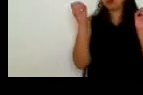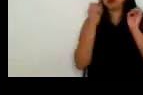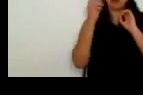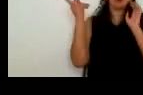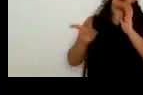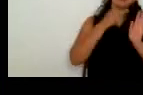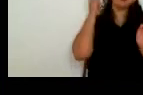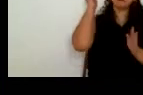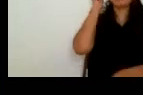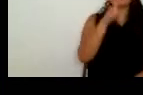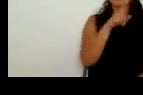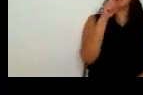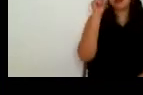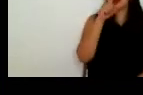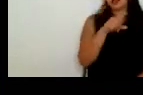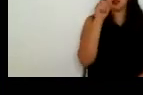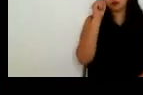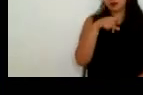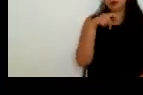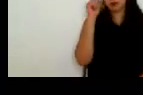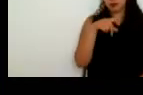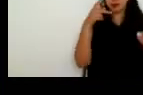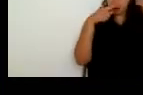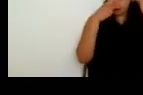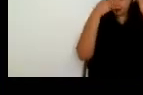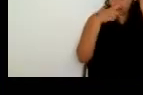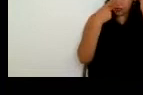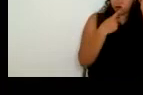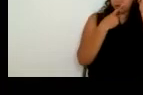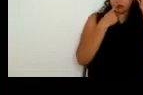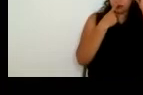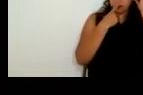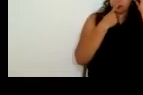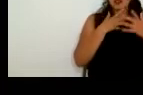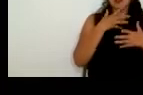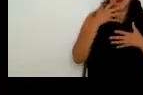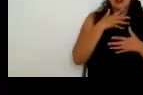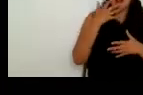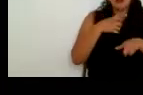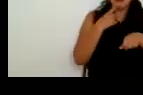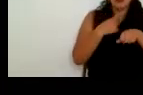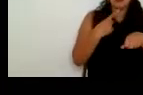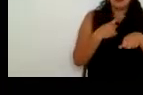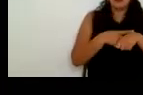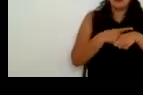continuamente tener sus crisis de asma y servicio de urgencias